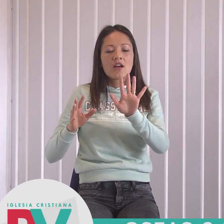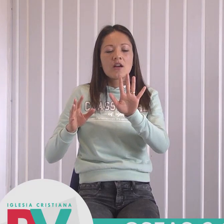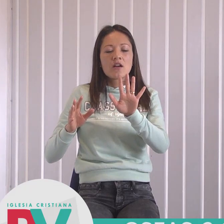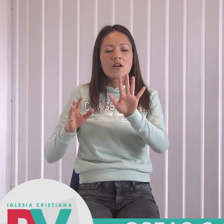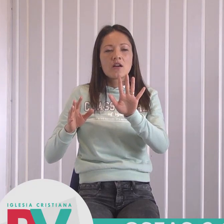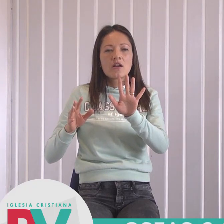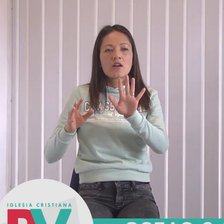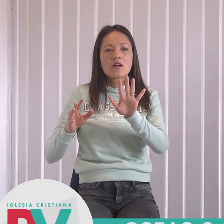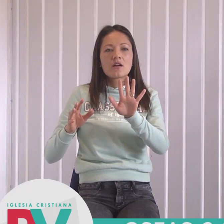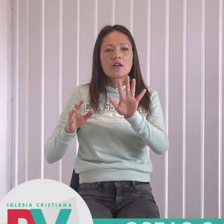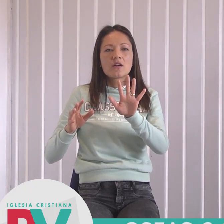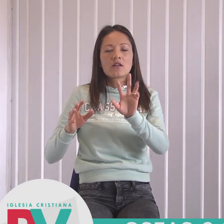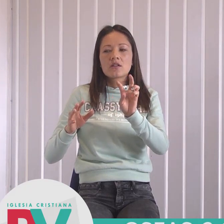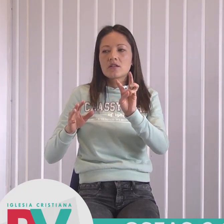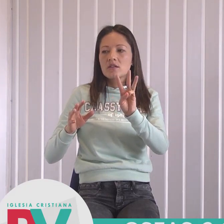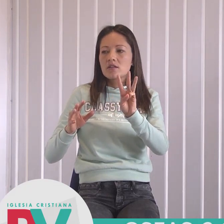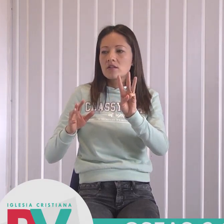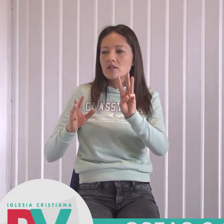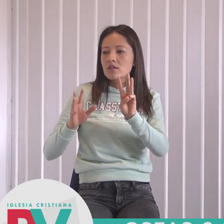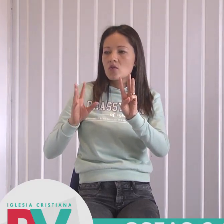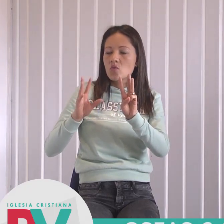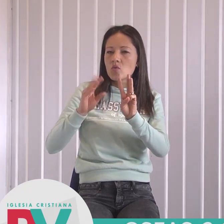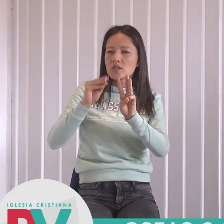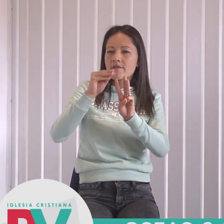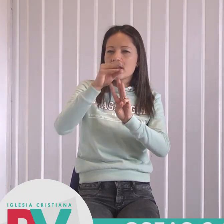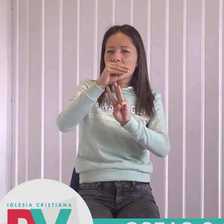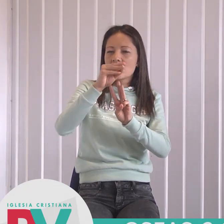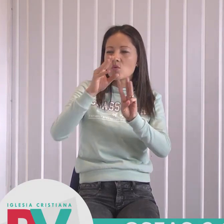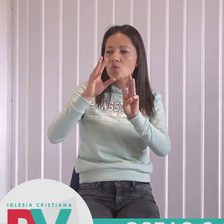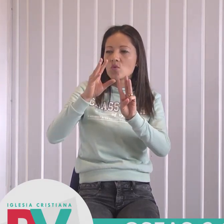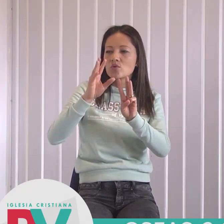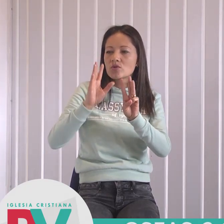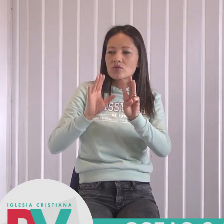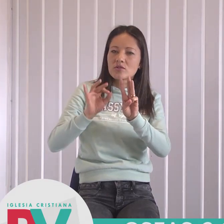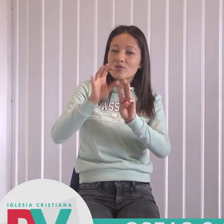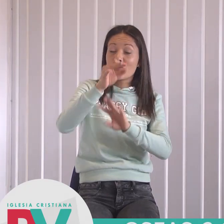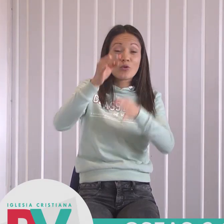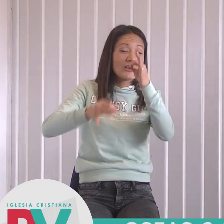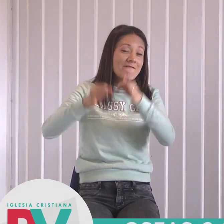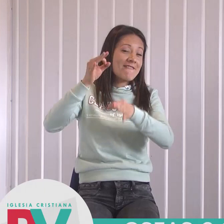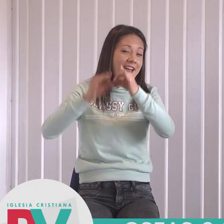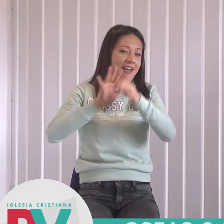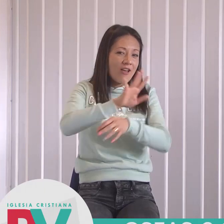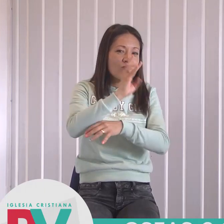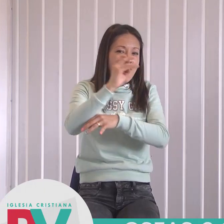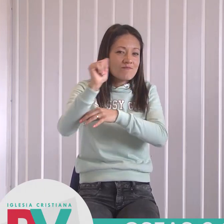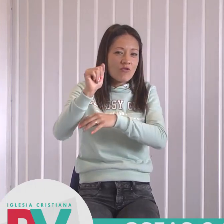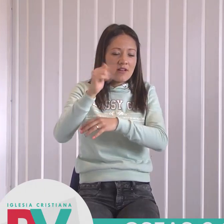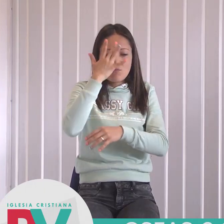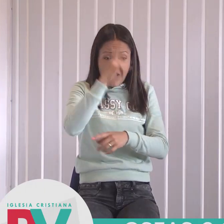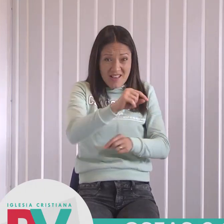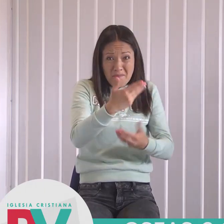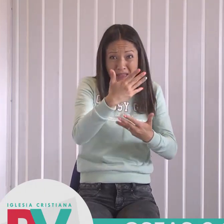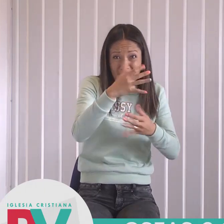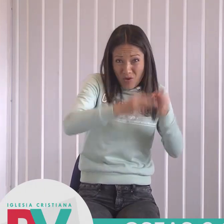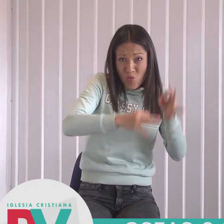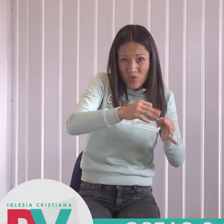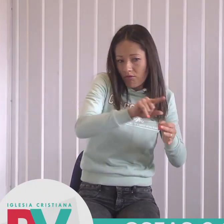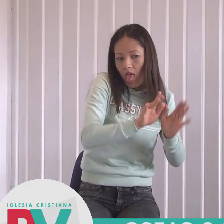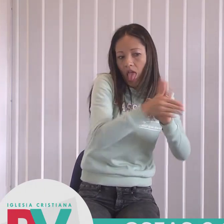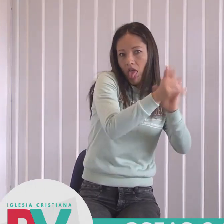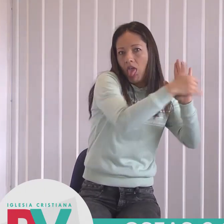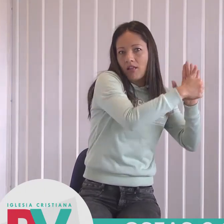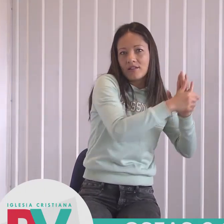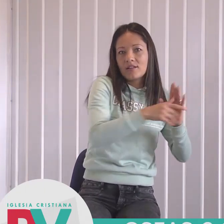hará distinción entre lo bueno y lo malo. Benignidad y misericordia, pues porque no la merece. Porque Él siendo